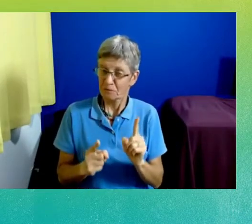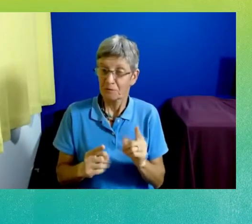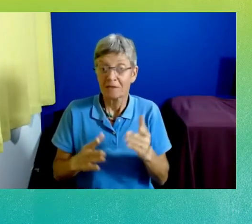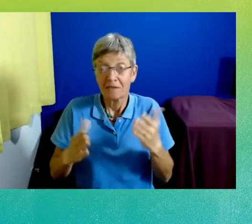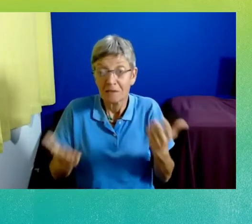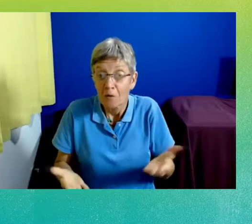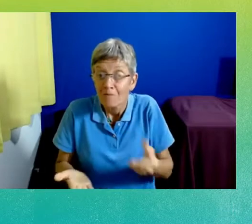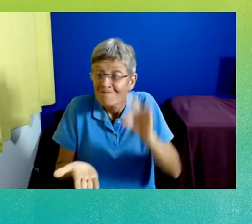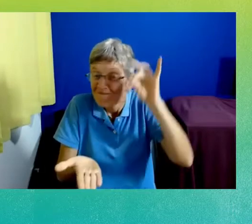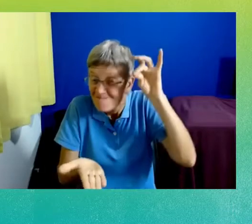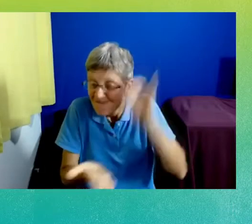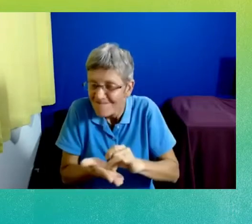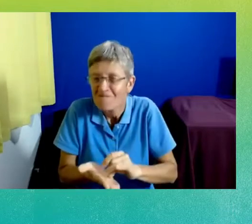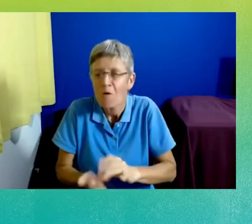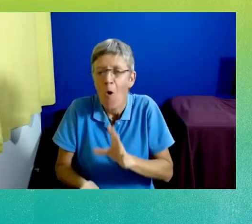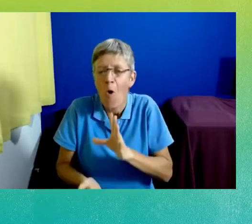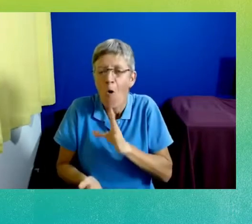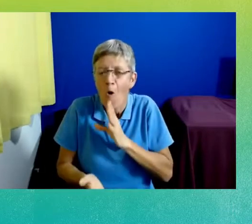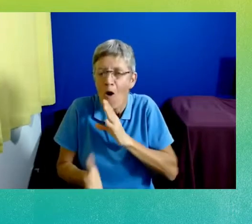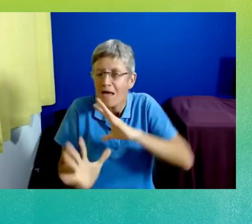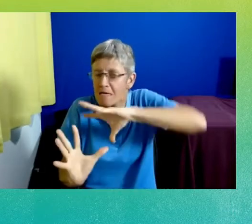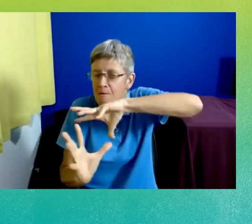a respeito do tema.